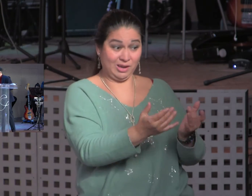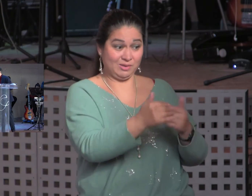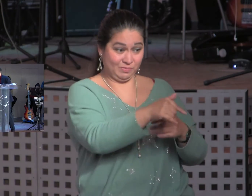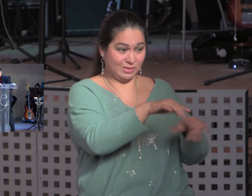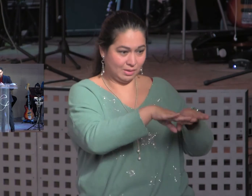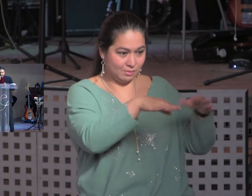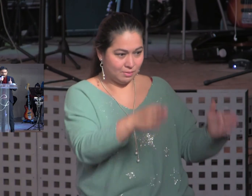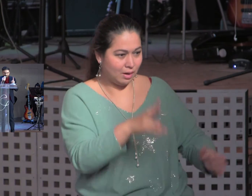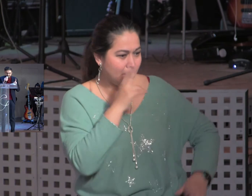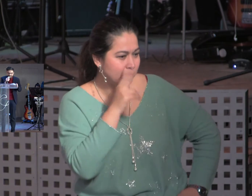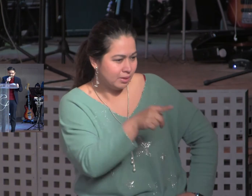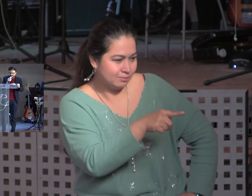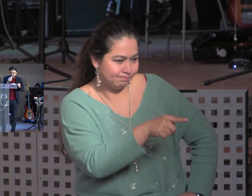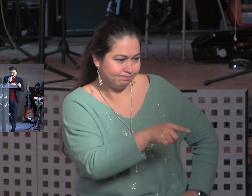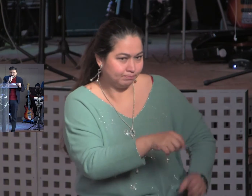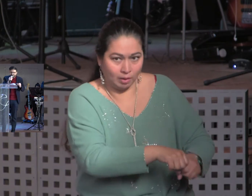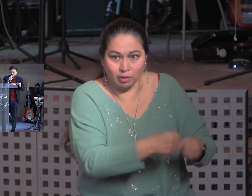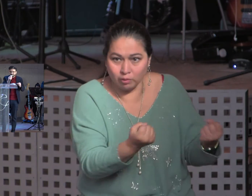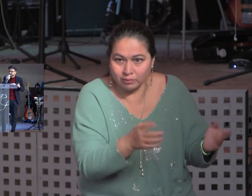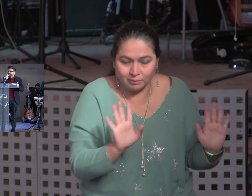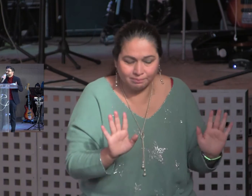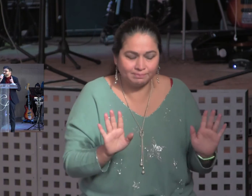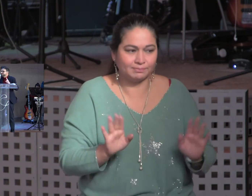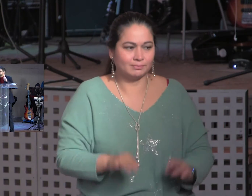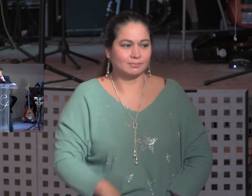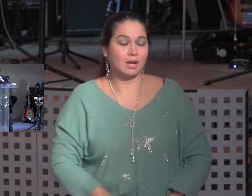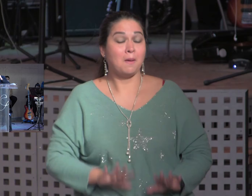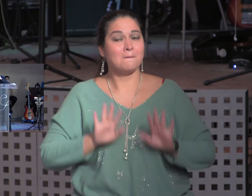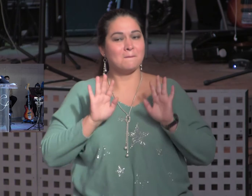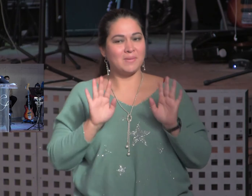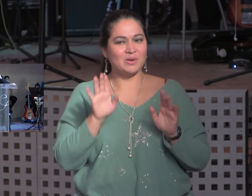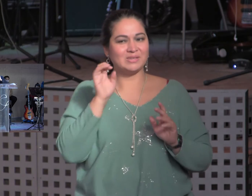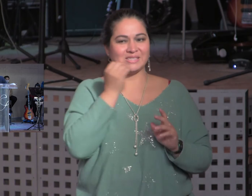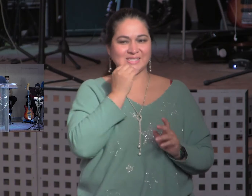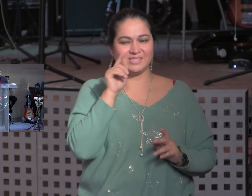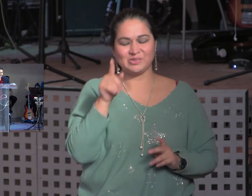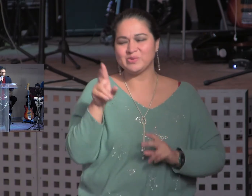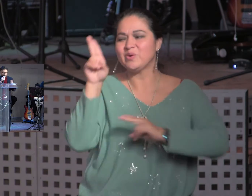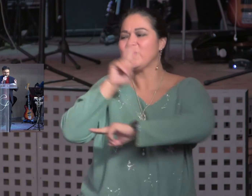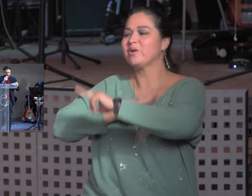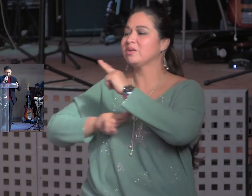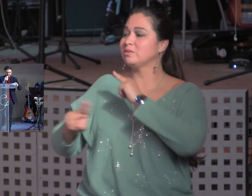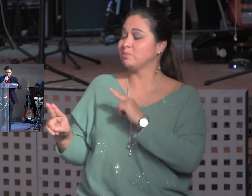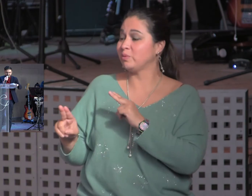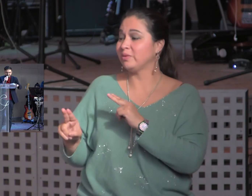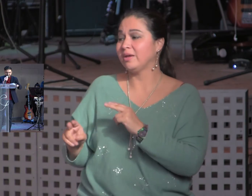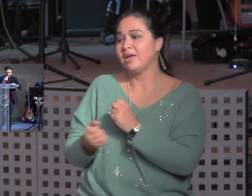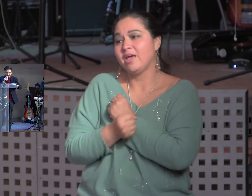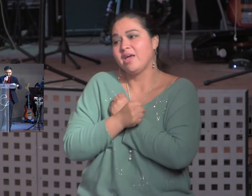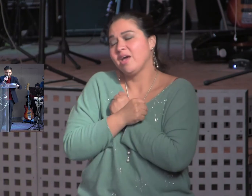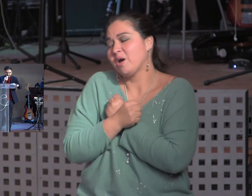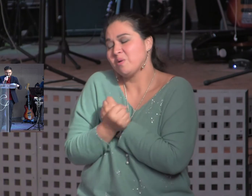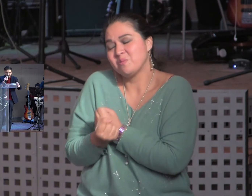evidente que está rota. Ahora, si tú le contestas a tu esposa, amada